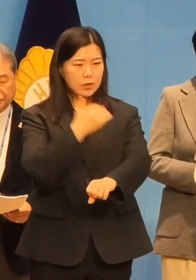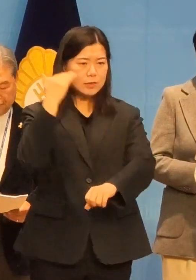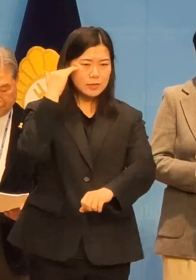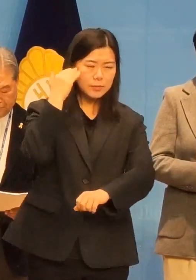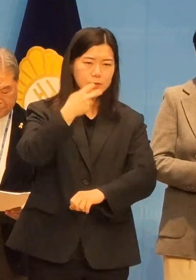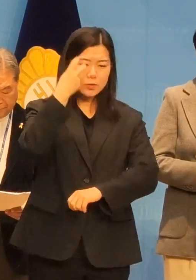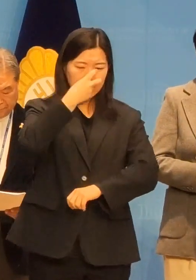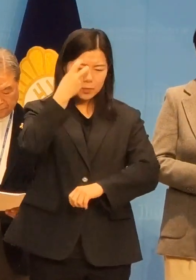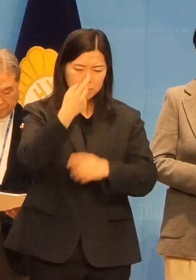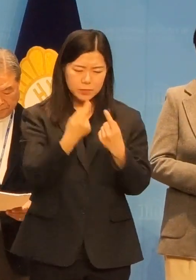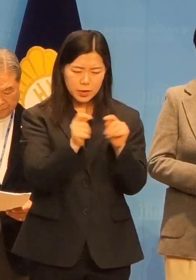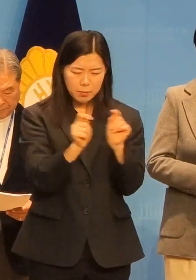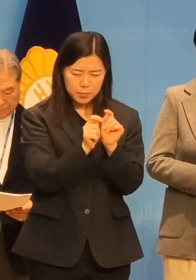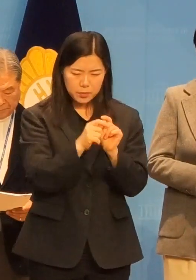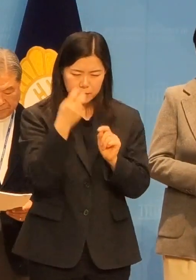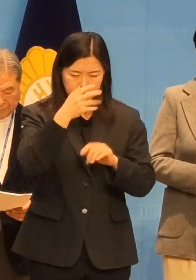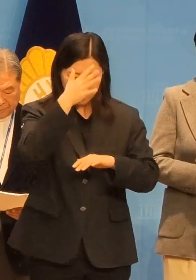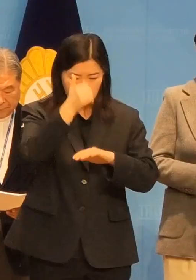감찰 결과